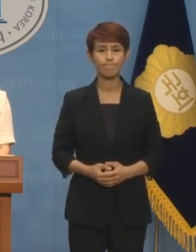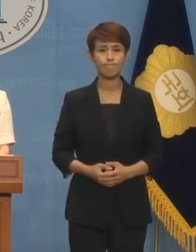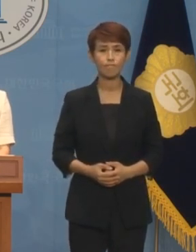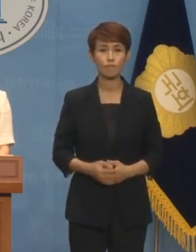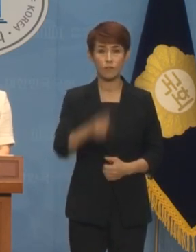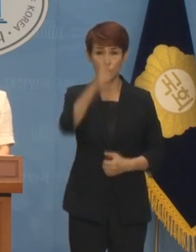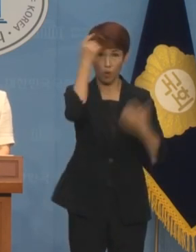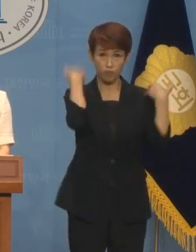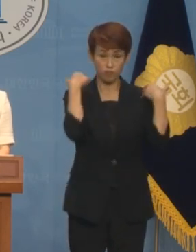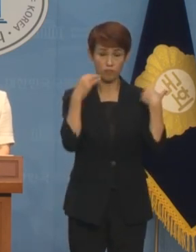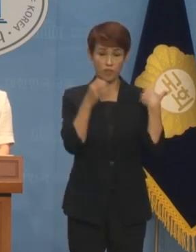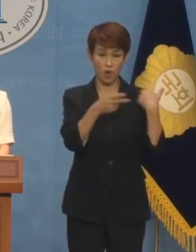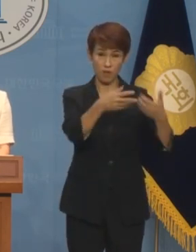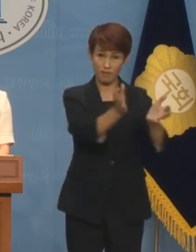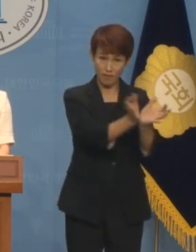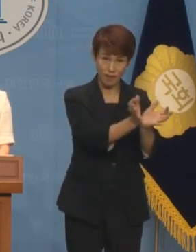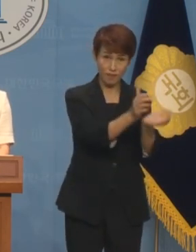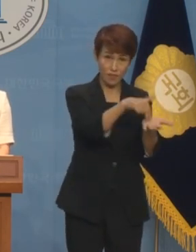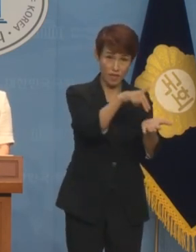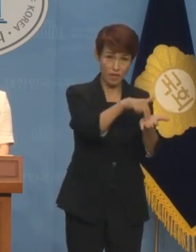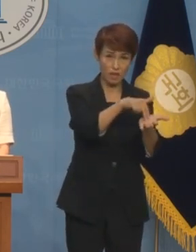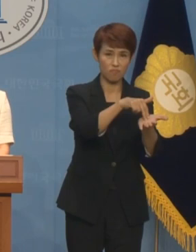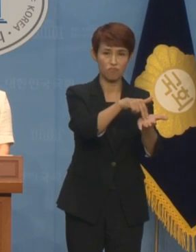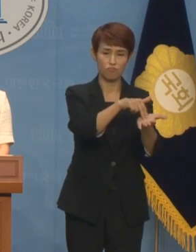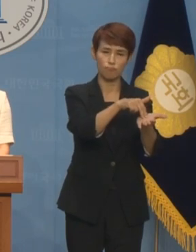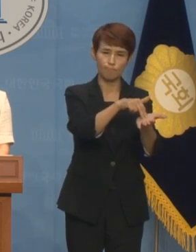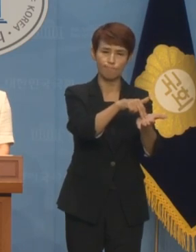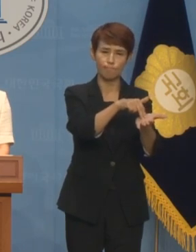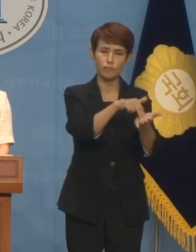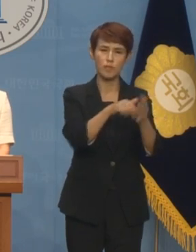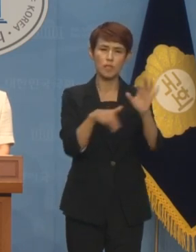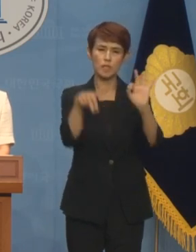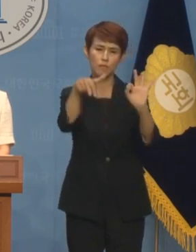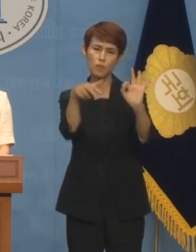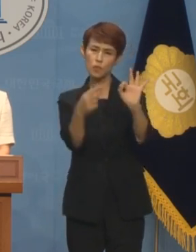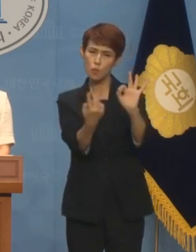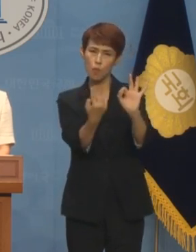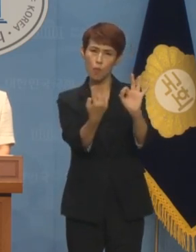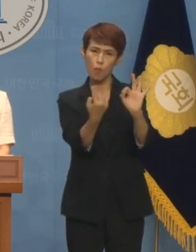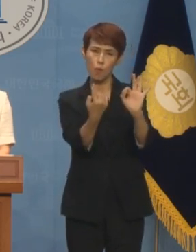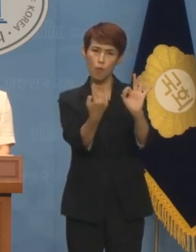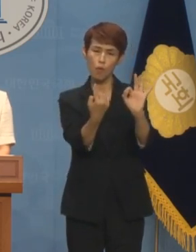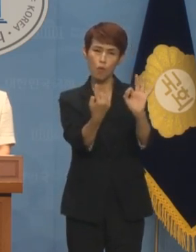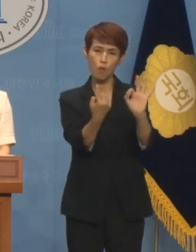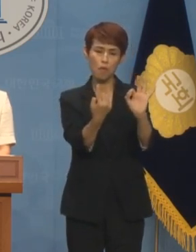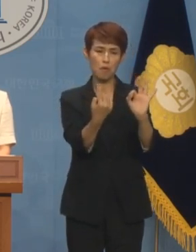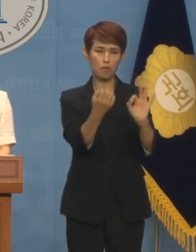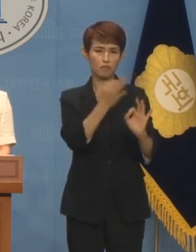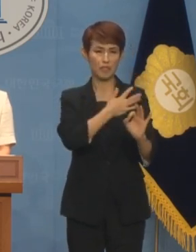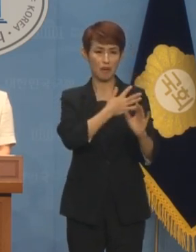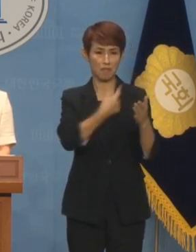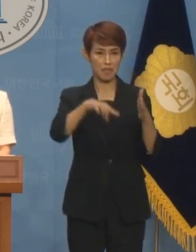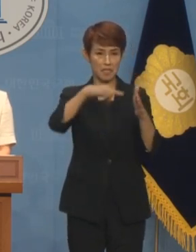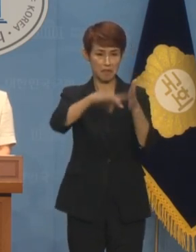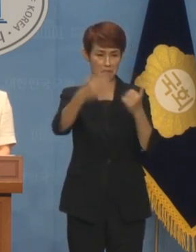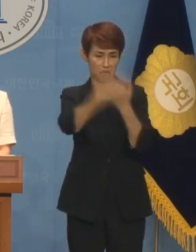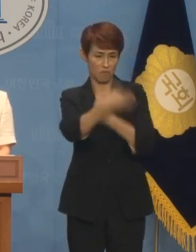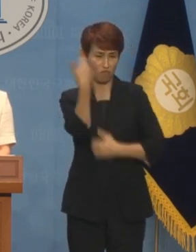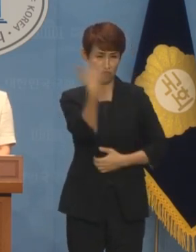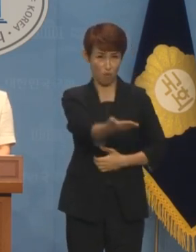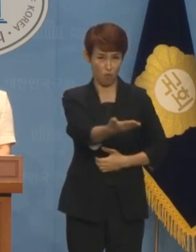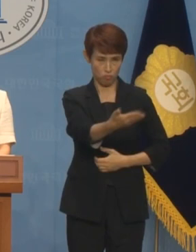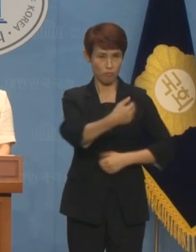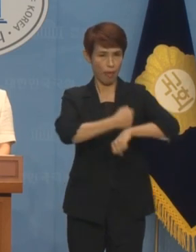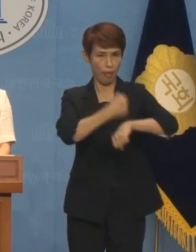정부 여당은 이런 상황에서 보수적으로 어림잡아도 10조 원 규모에 이르는 초부자 감세를 강행하겠다고